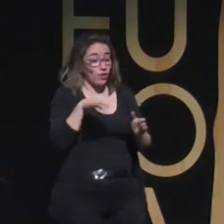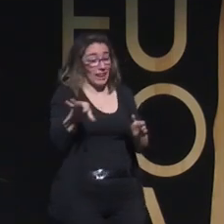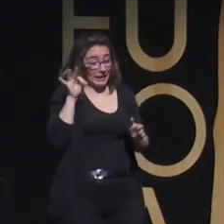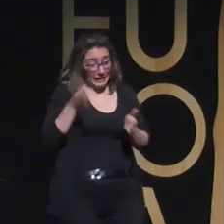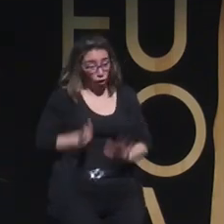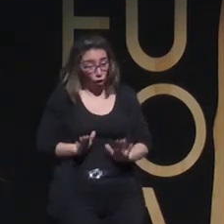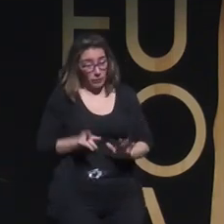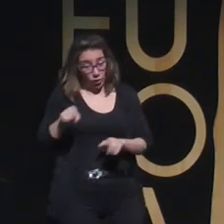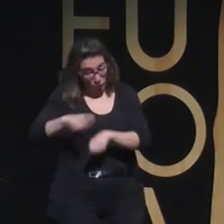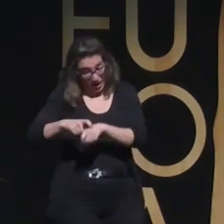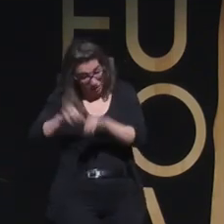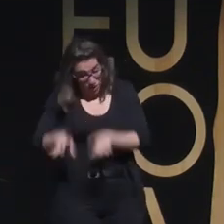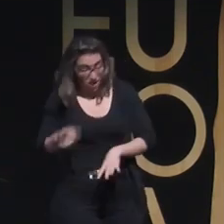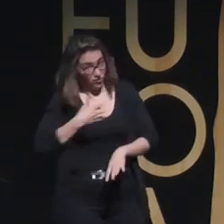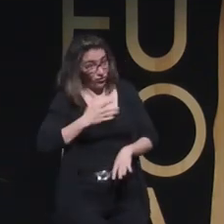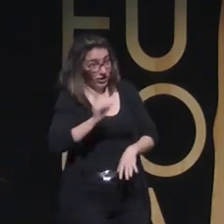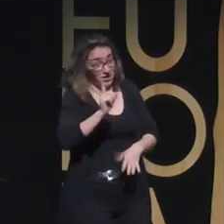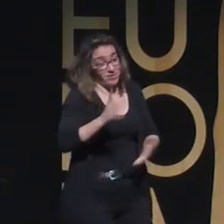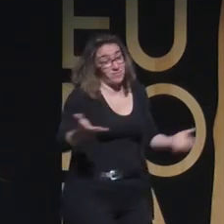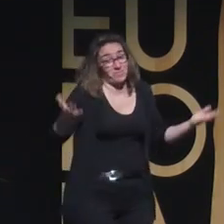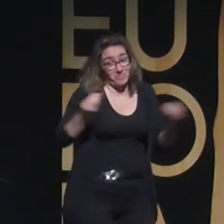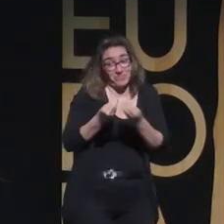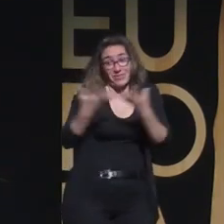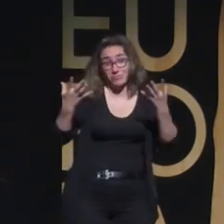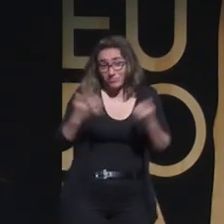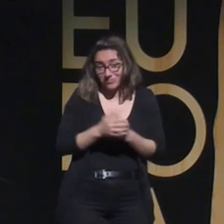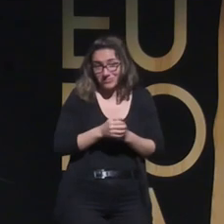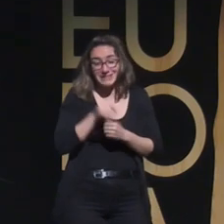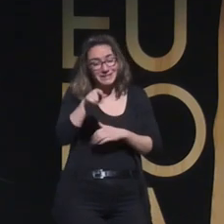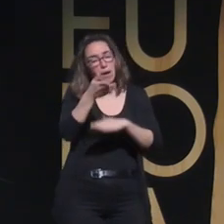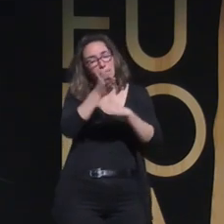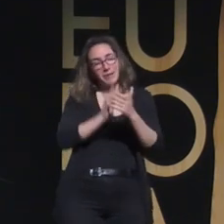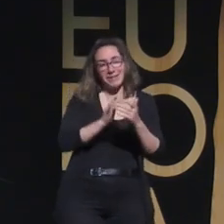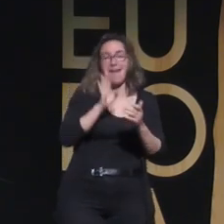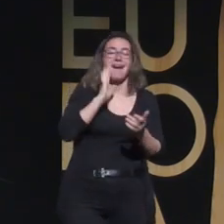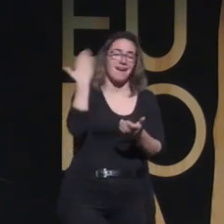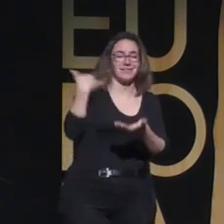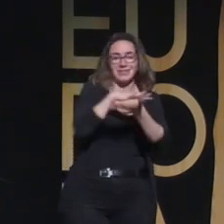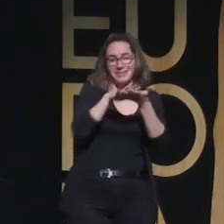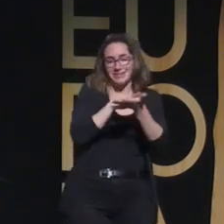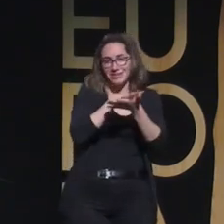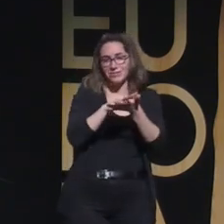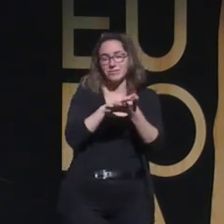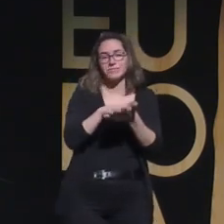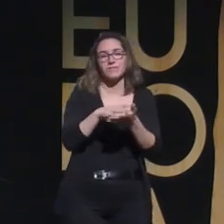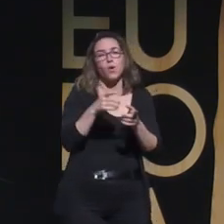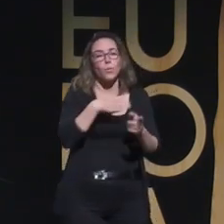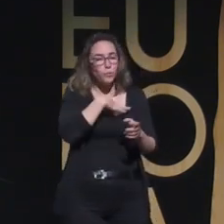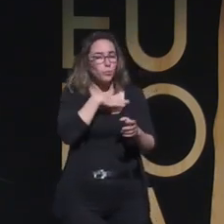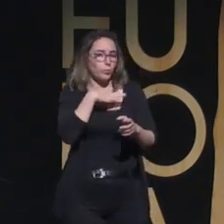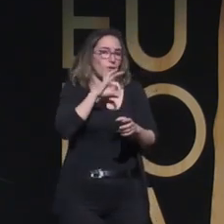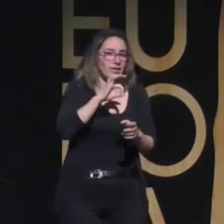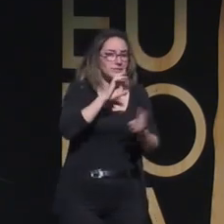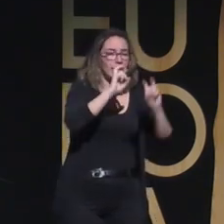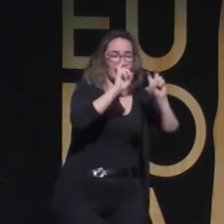exactamente. Fue el tuyo el que llegó. Esa es la parte que yo os decía, cuando te lo puedes permitir... de reciclarlo